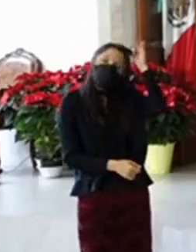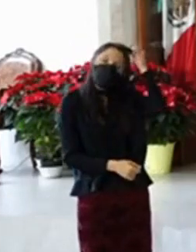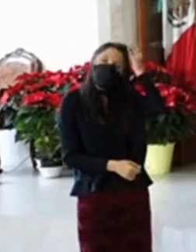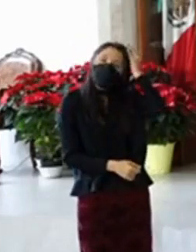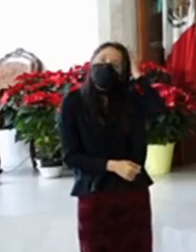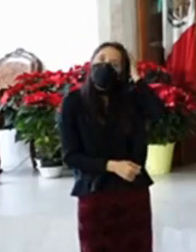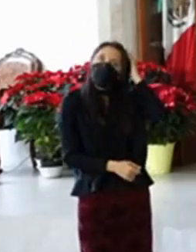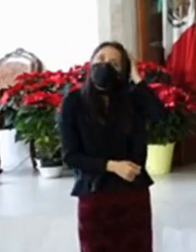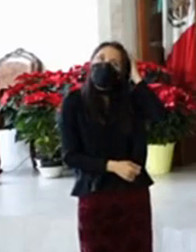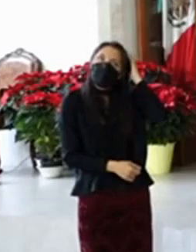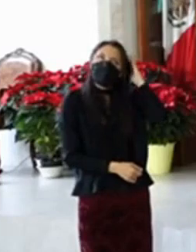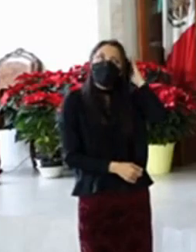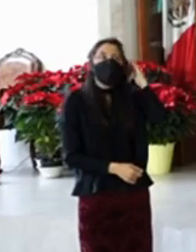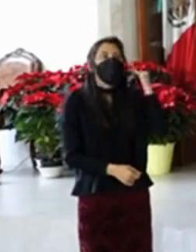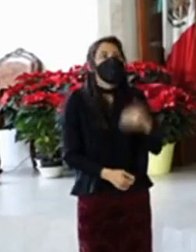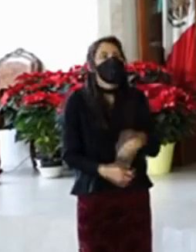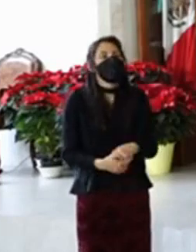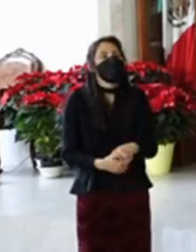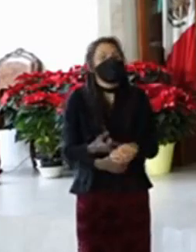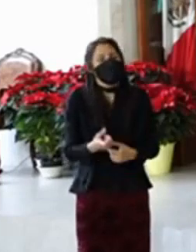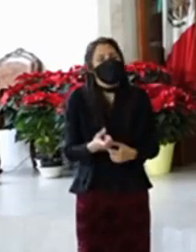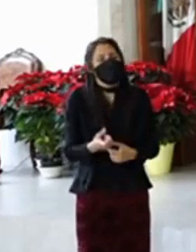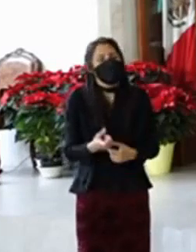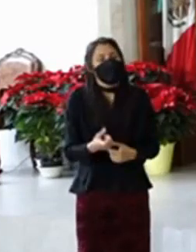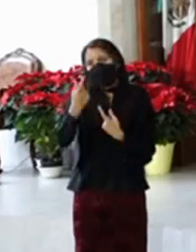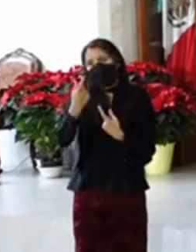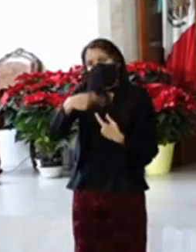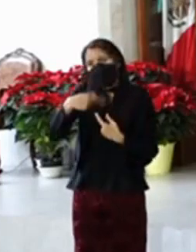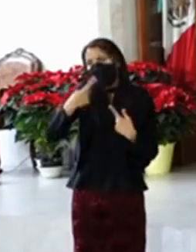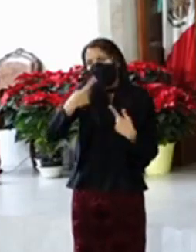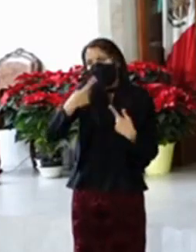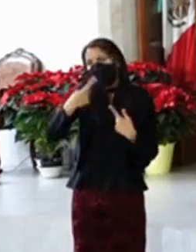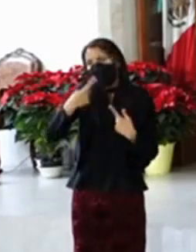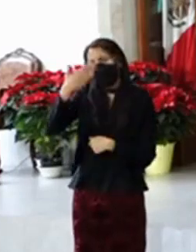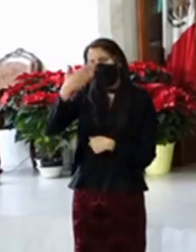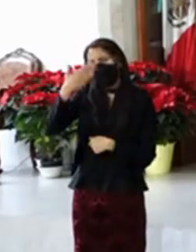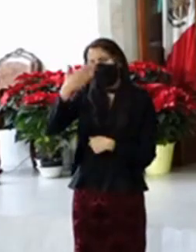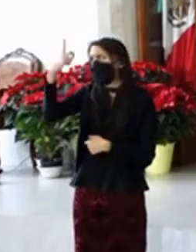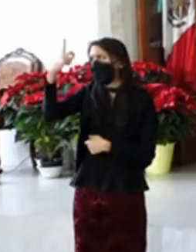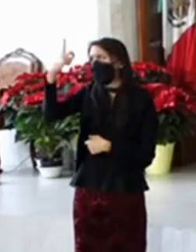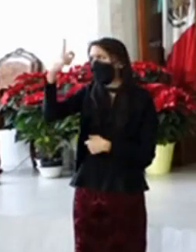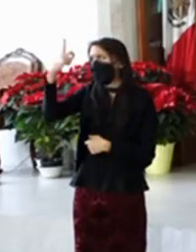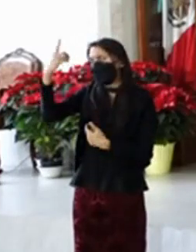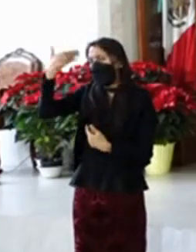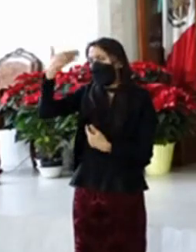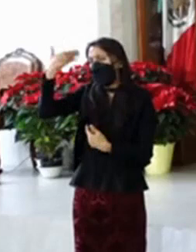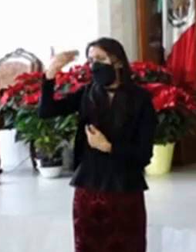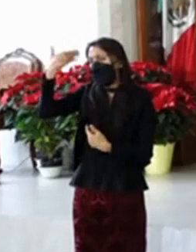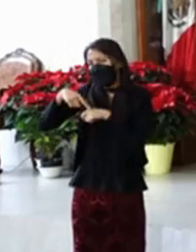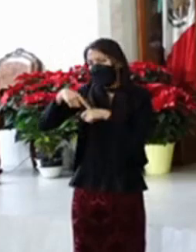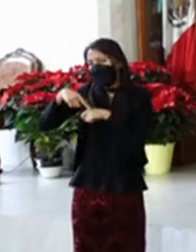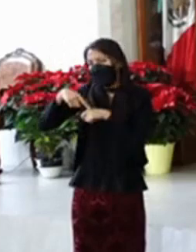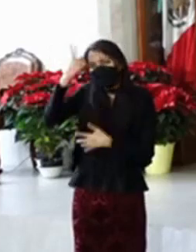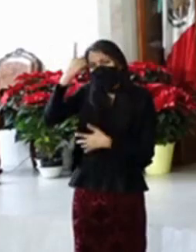personas creen en Dios, saben que Dios existe, pero de alguna